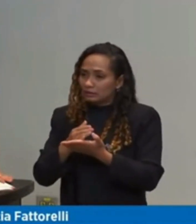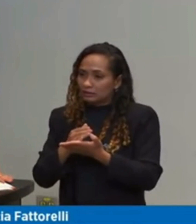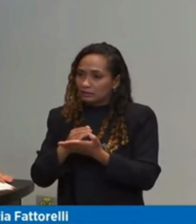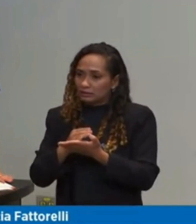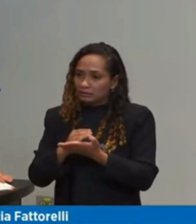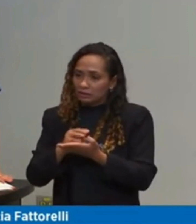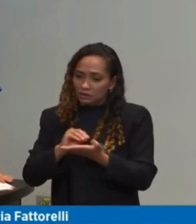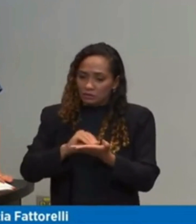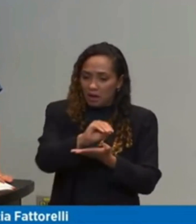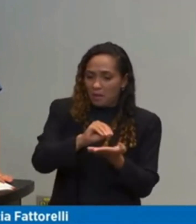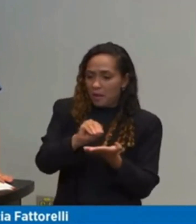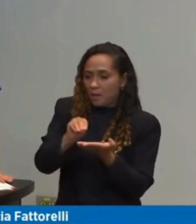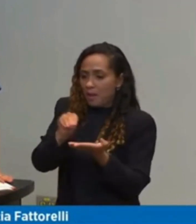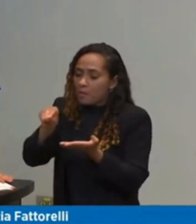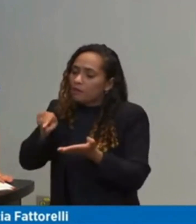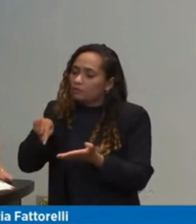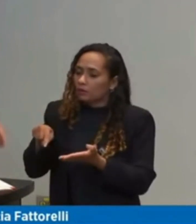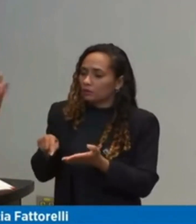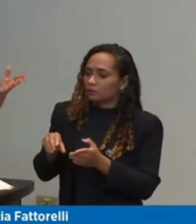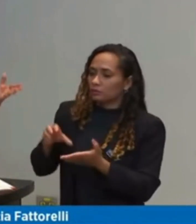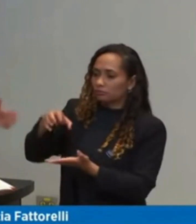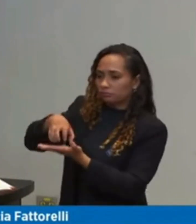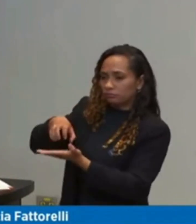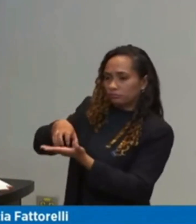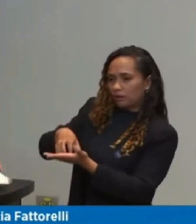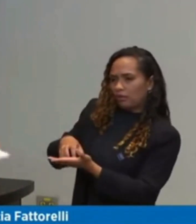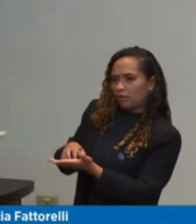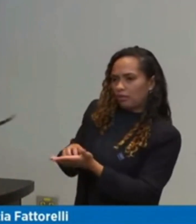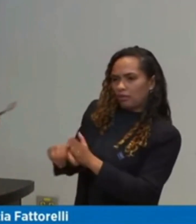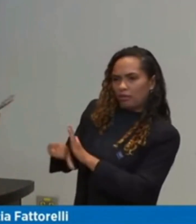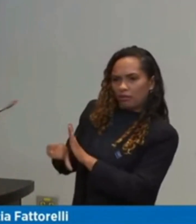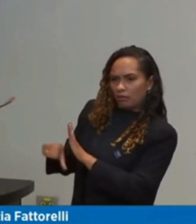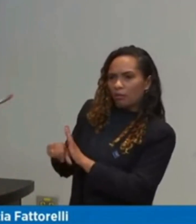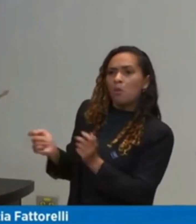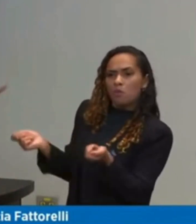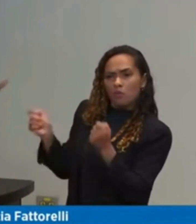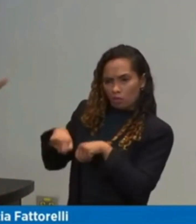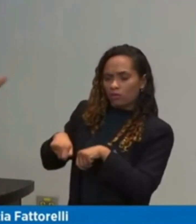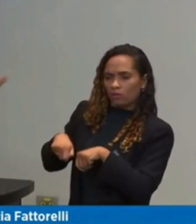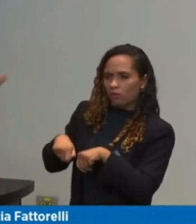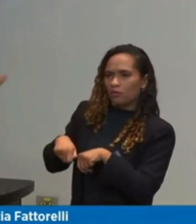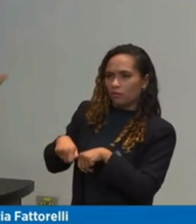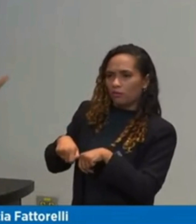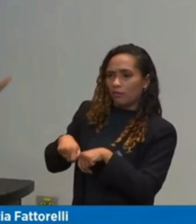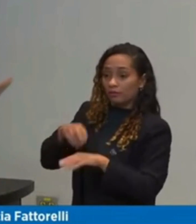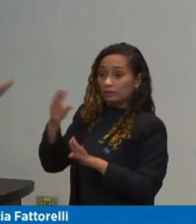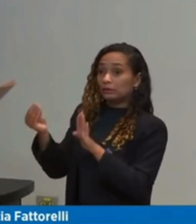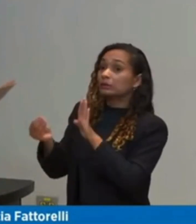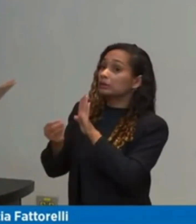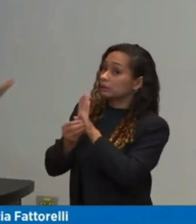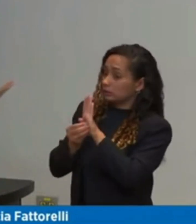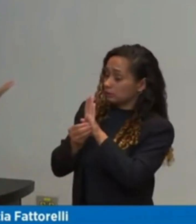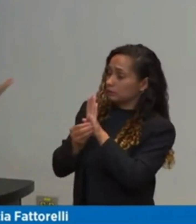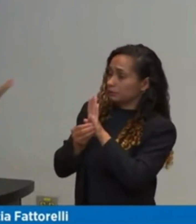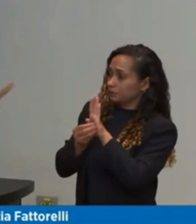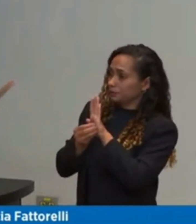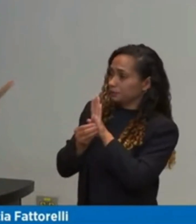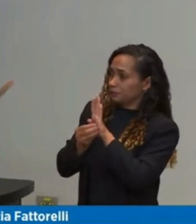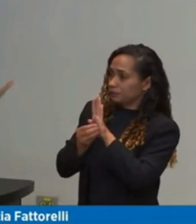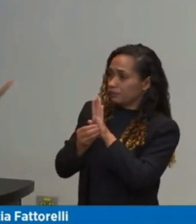de arrecadação para esse esquema. Isso é perfeitamente possível. Inserir lá